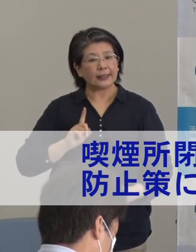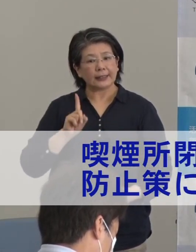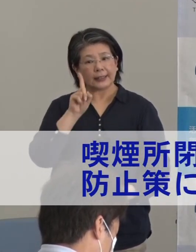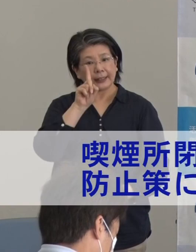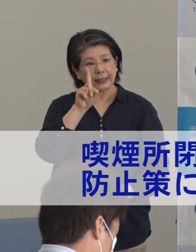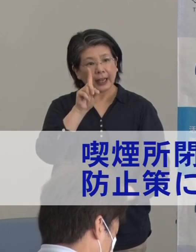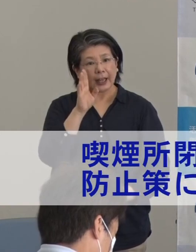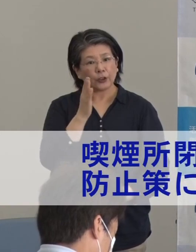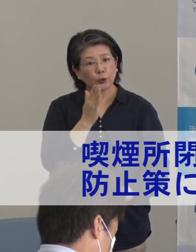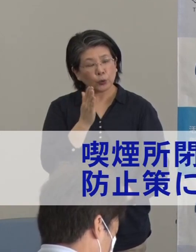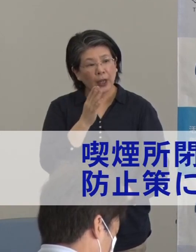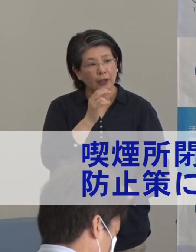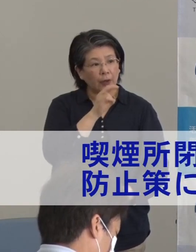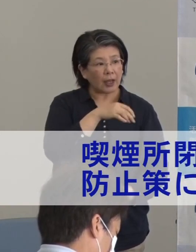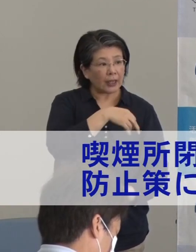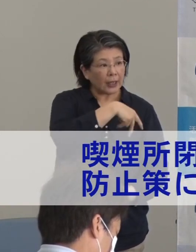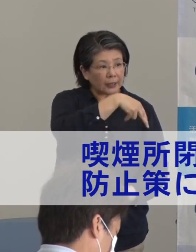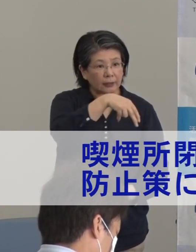ます。